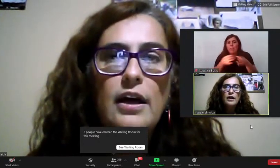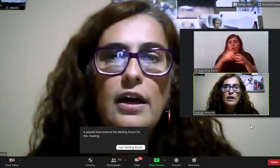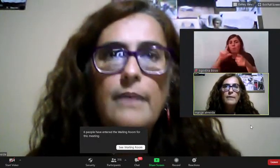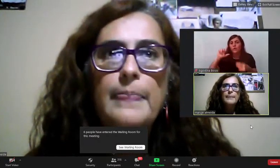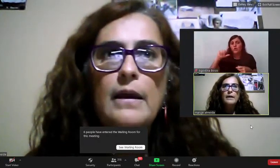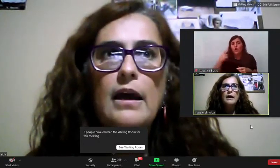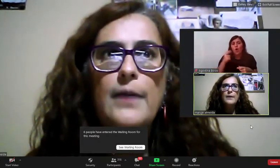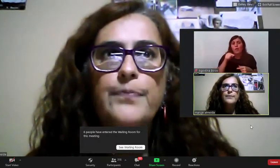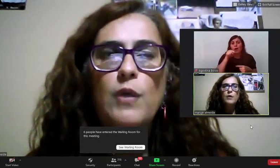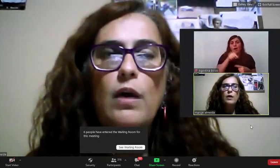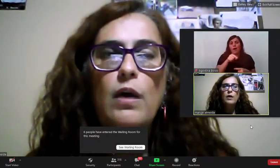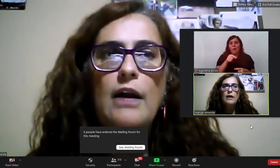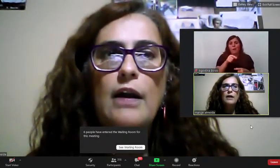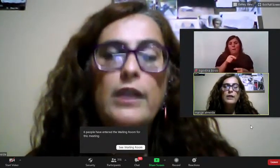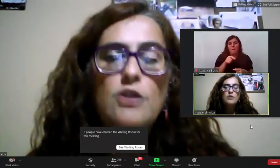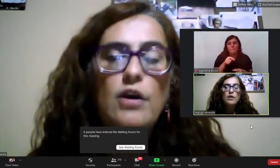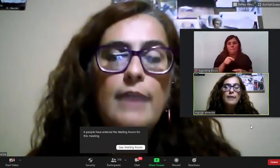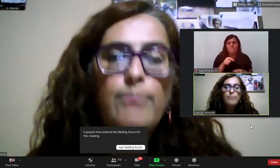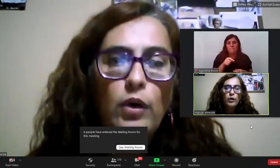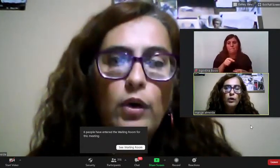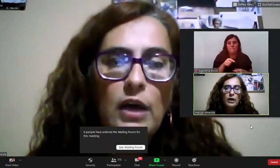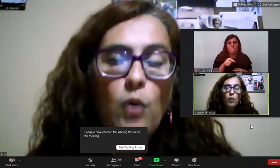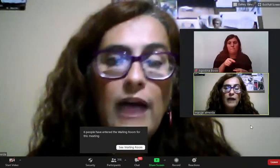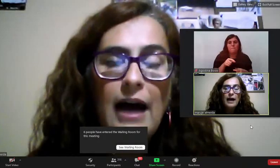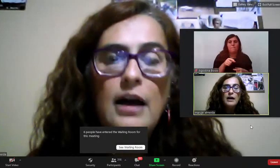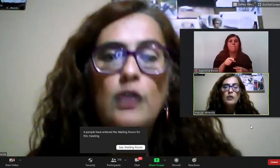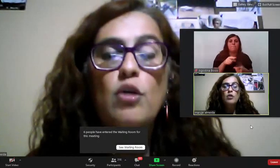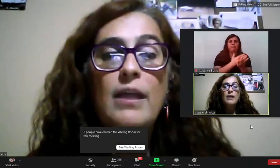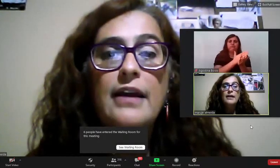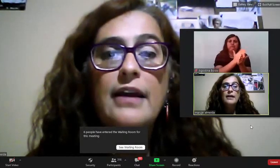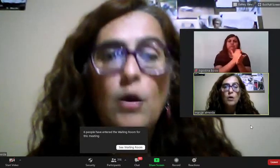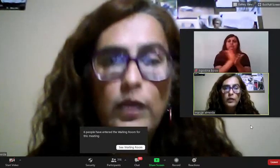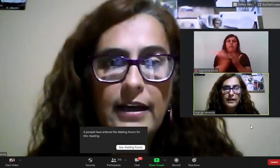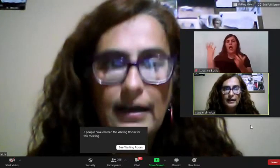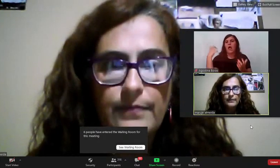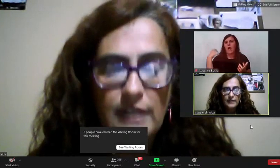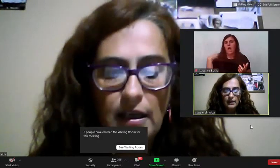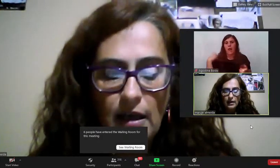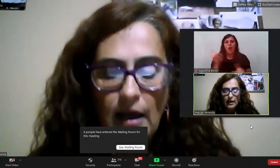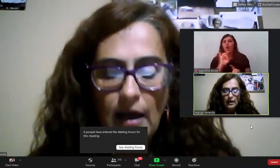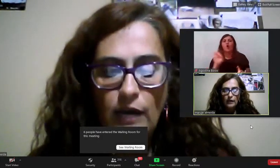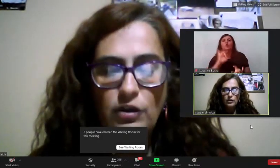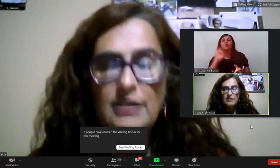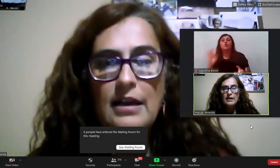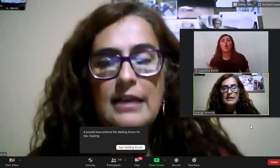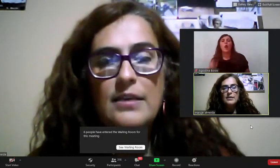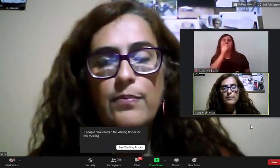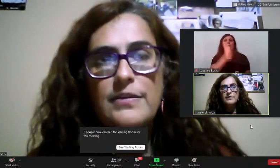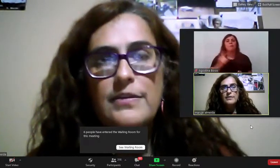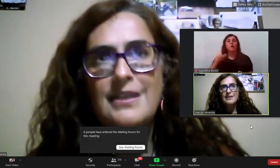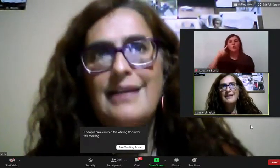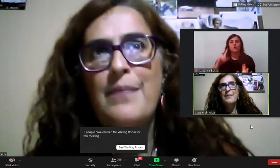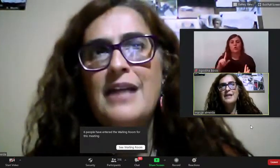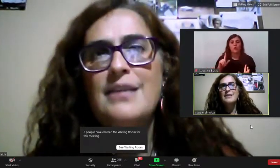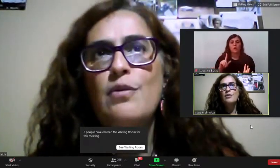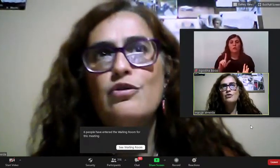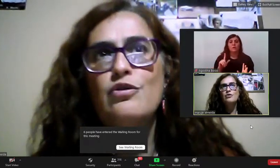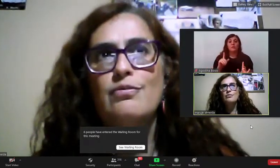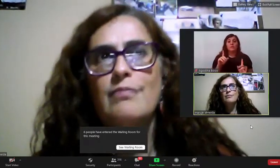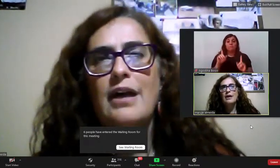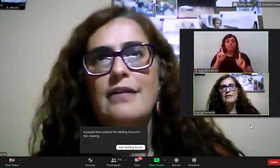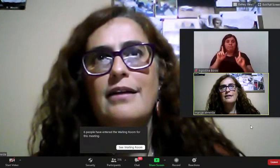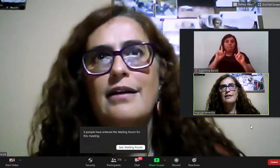objeto de la opresión que impone una normalidad única, ¿sí? Entonces, si también